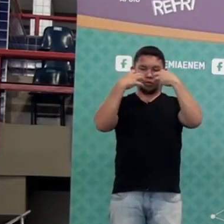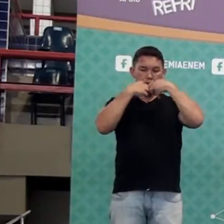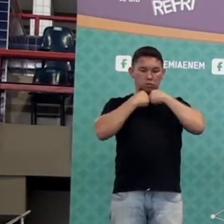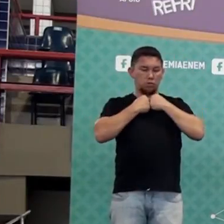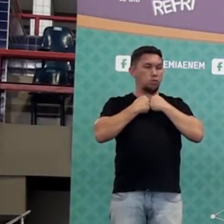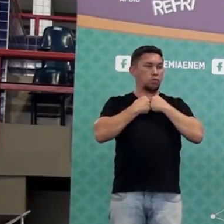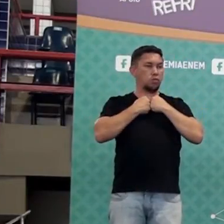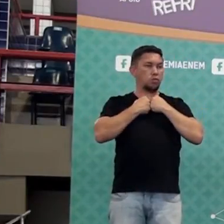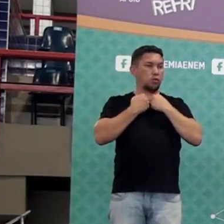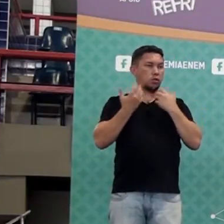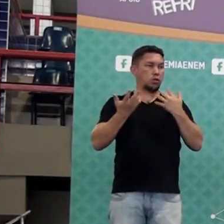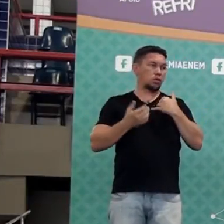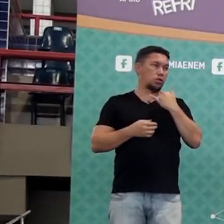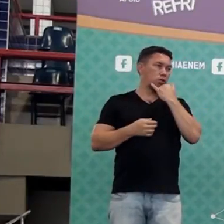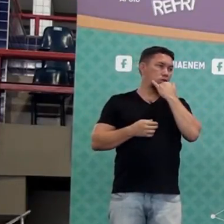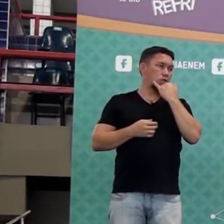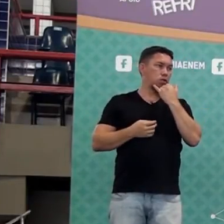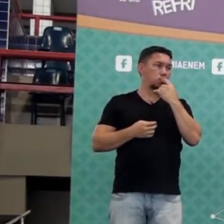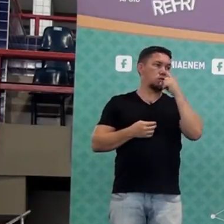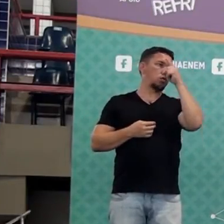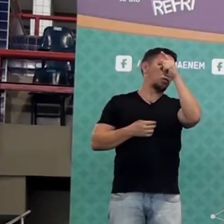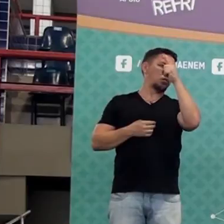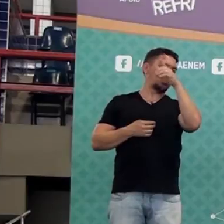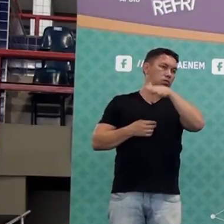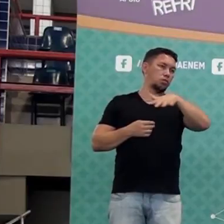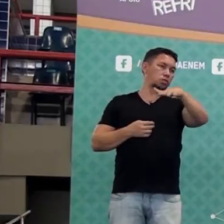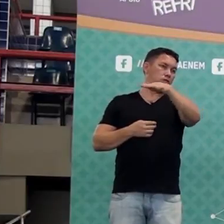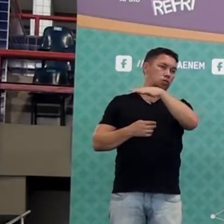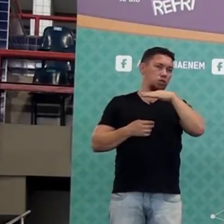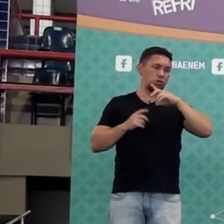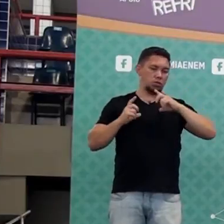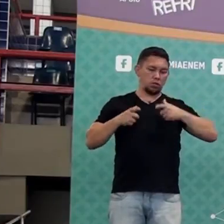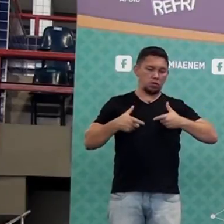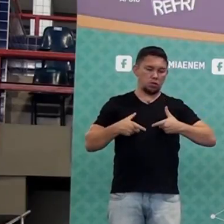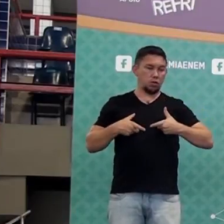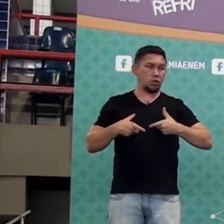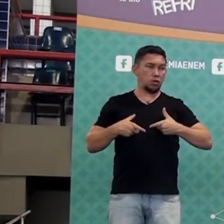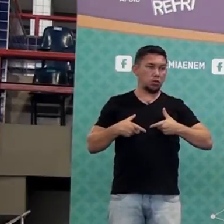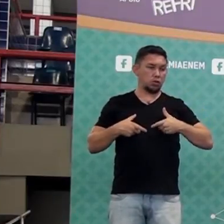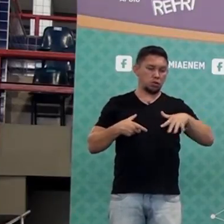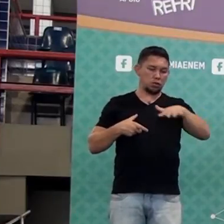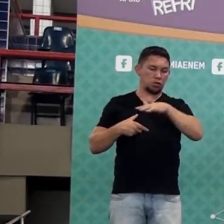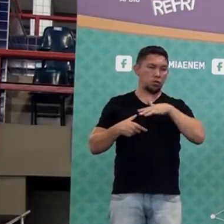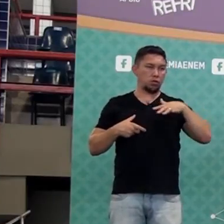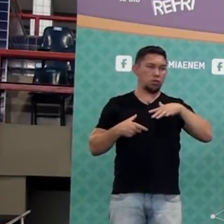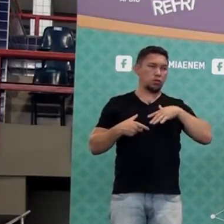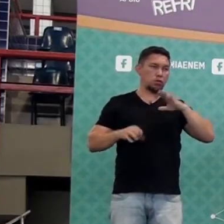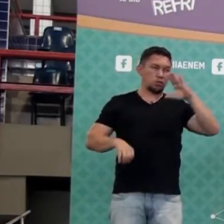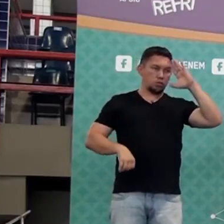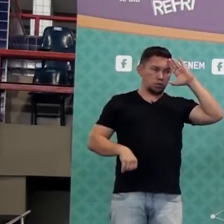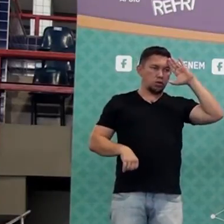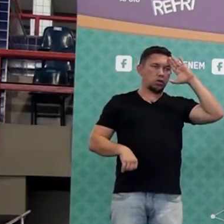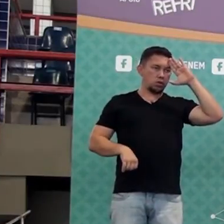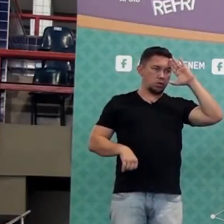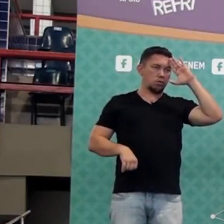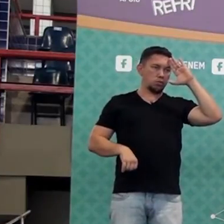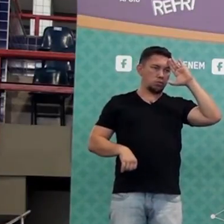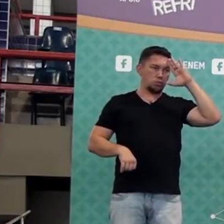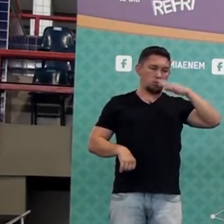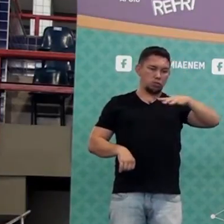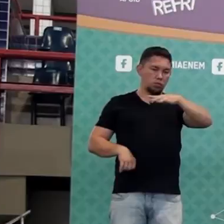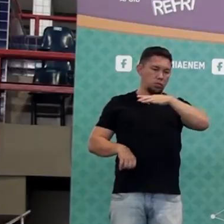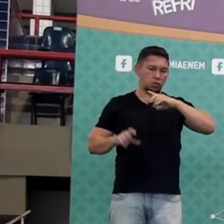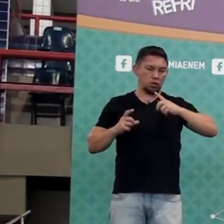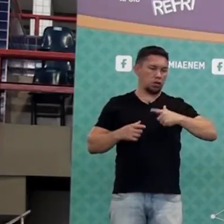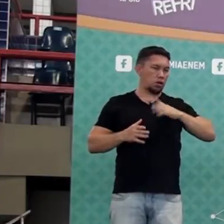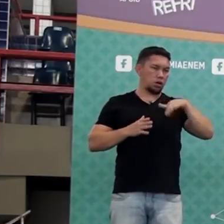muçulmanos. E até hoje, como é que o Estado de Israel se mantém? Na base da força militar, né? É assim que o Estado de Israel